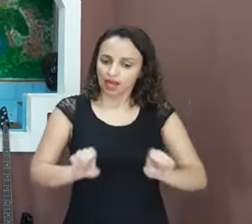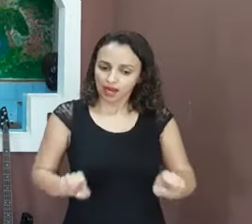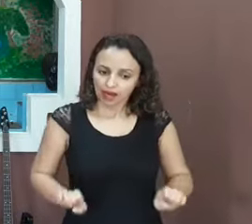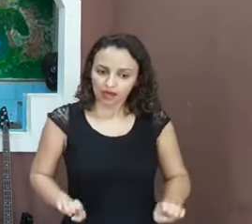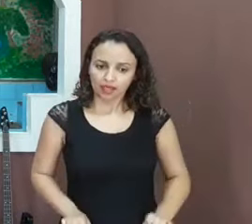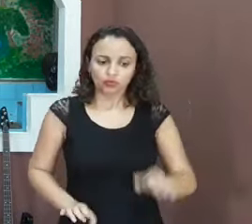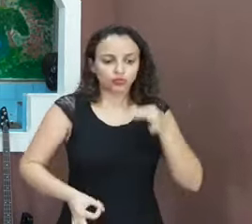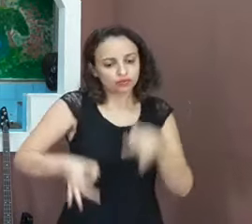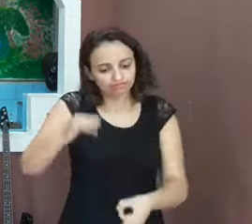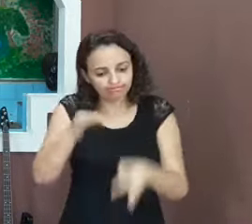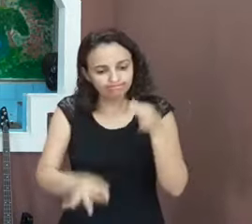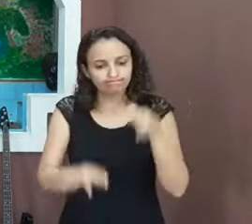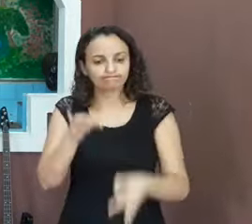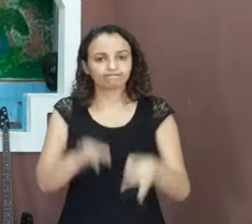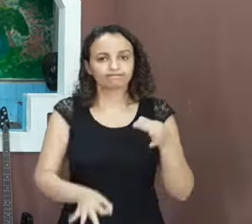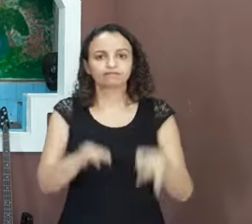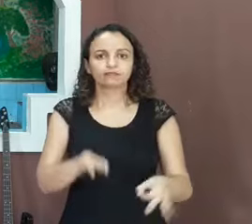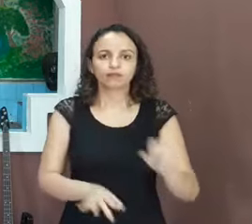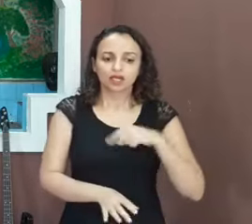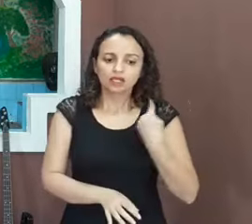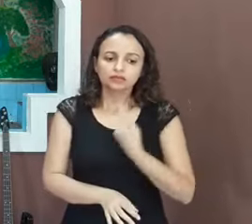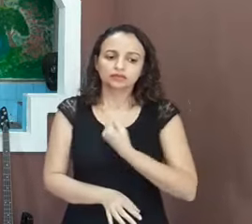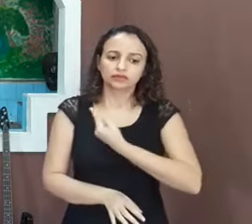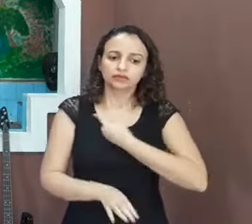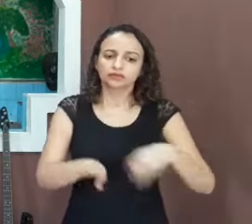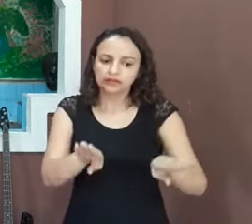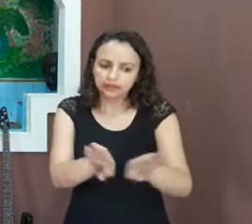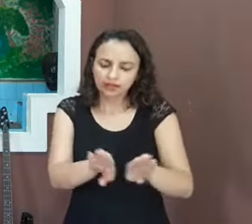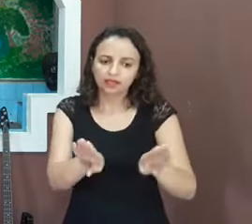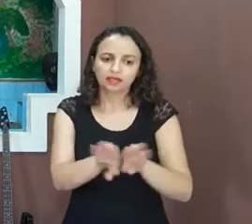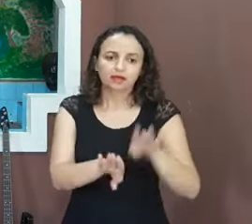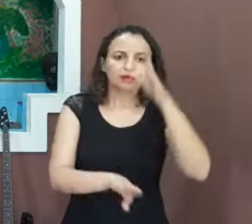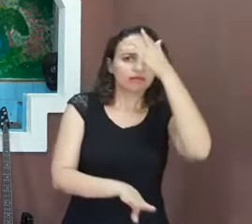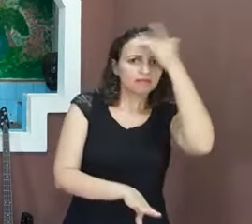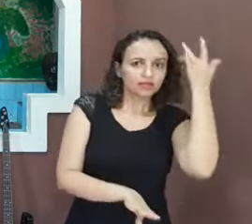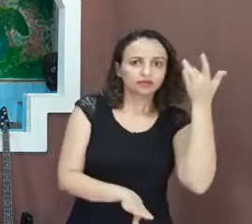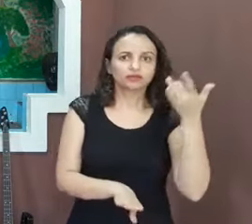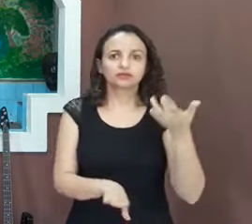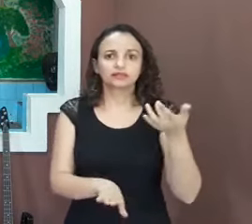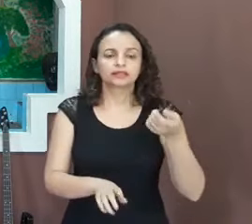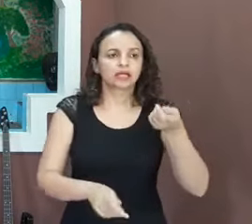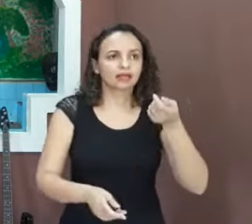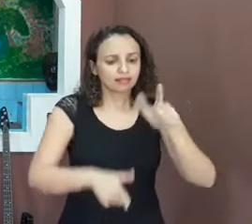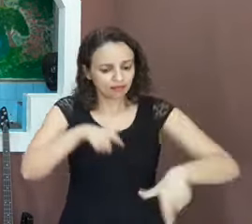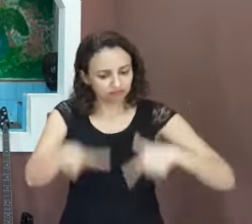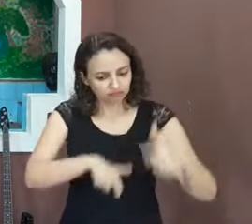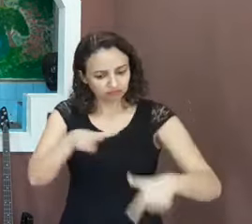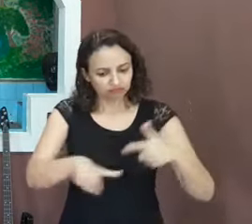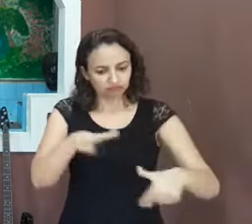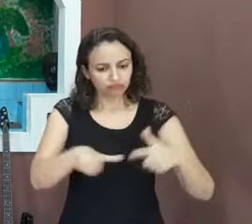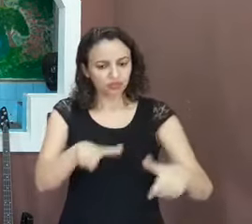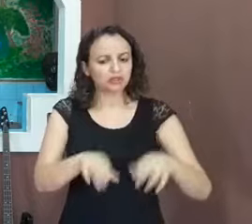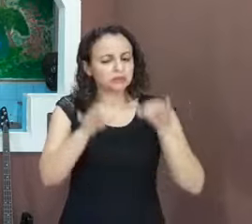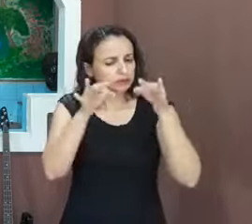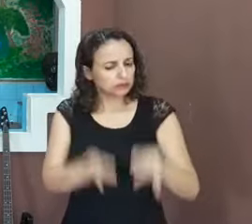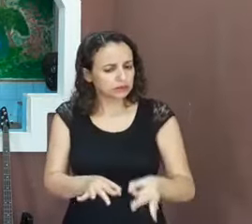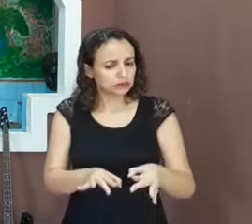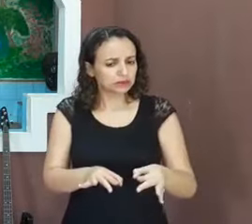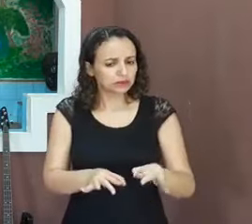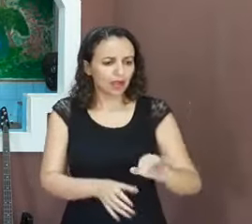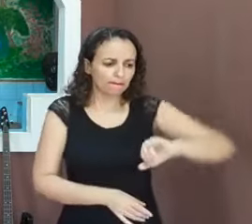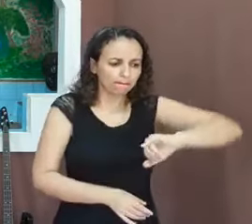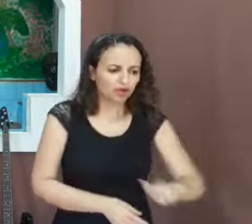com justiça, e somos empregadores também. Se somos, também devemos trabalhar com ordem, com justiça, não explorar e